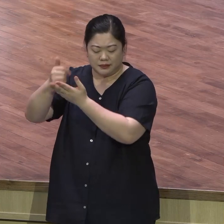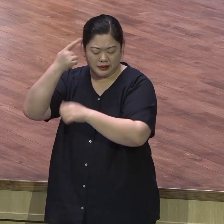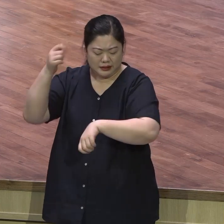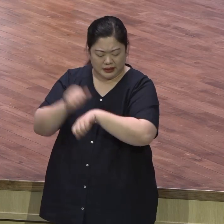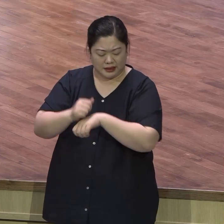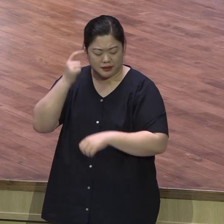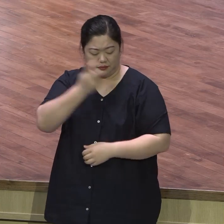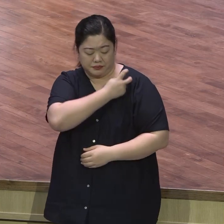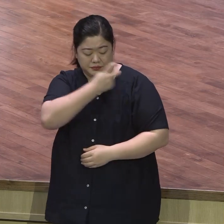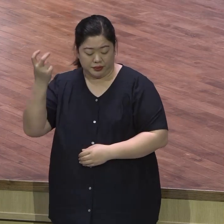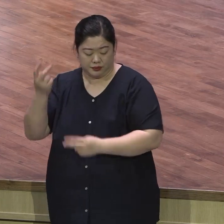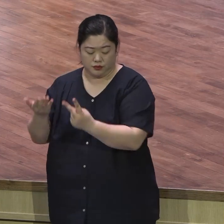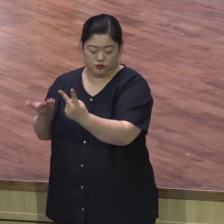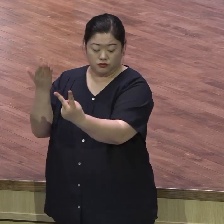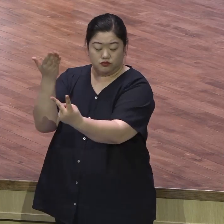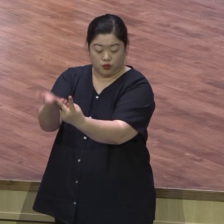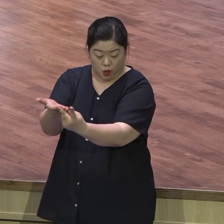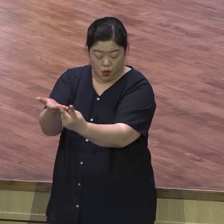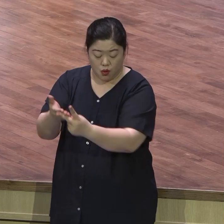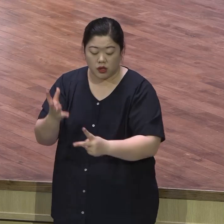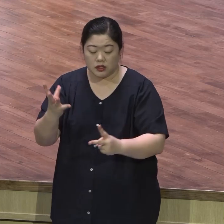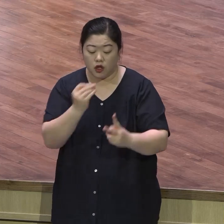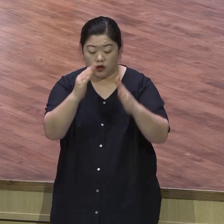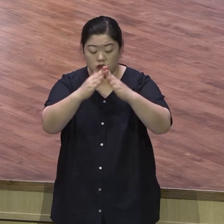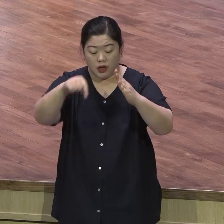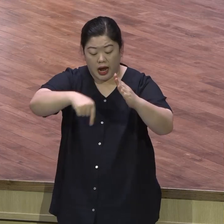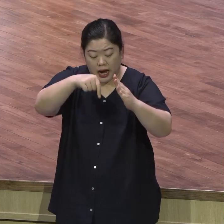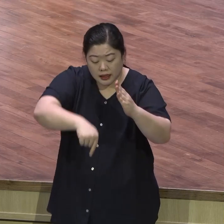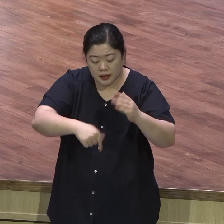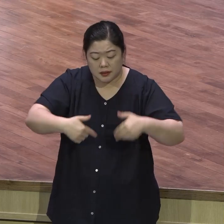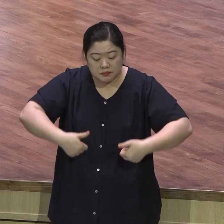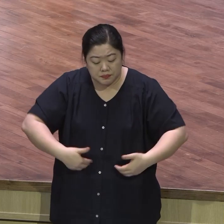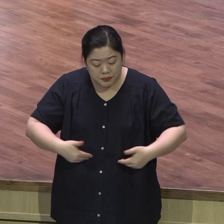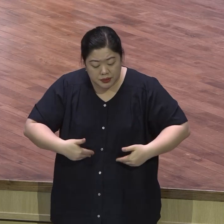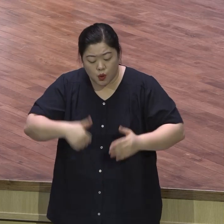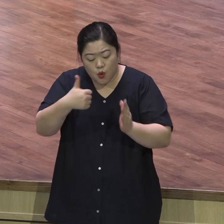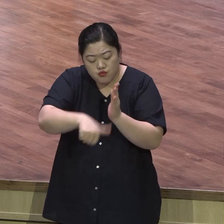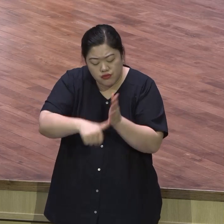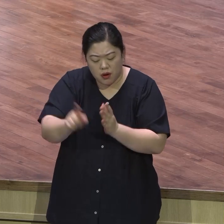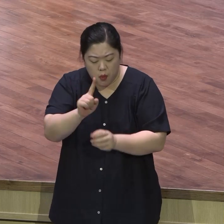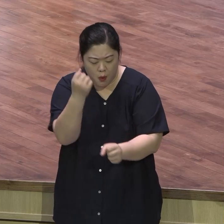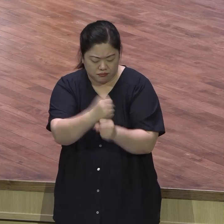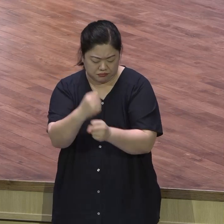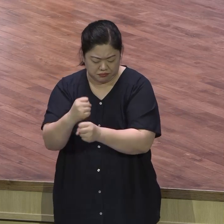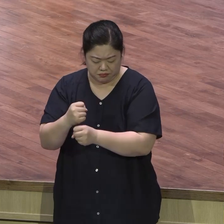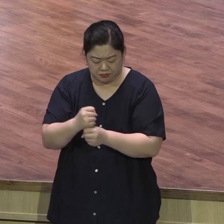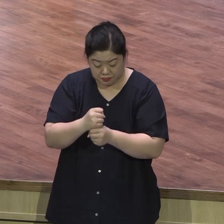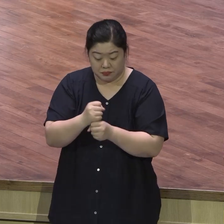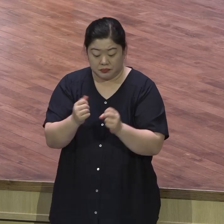총명을 부사 성소에 쓸 모든 일을 할 줄 알게 하신 자들은 모두 여호와께서